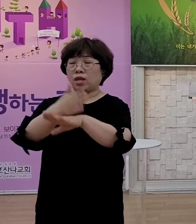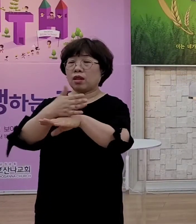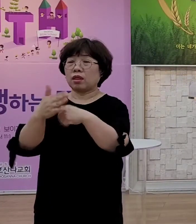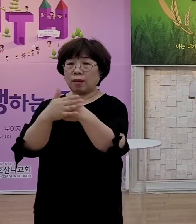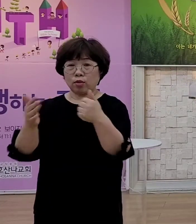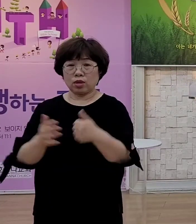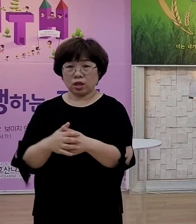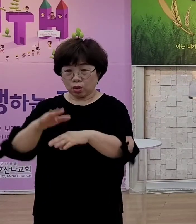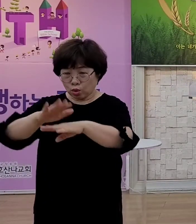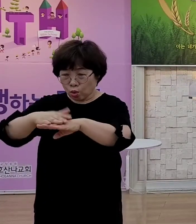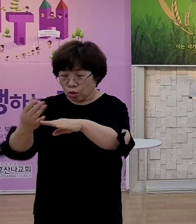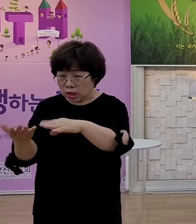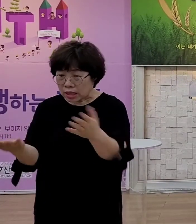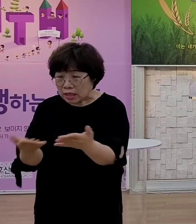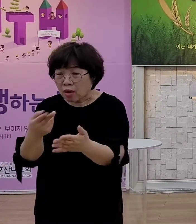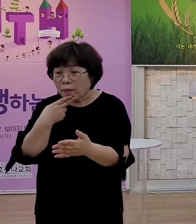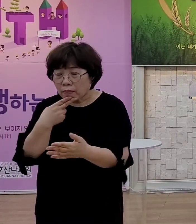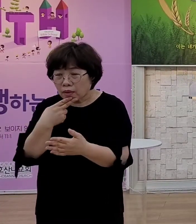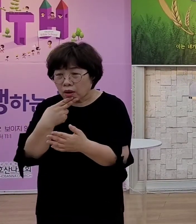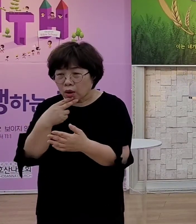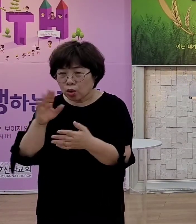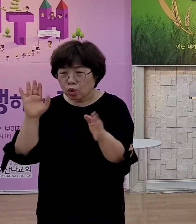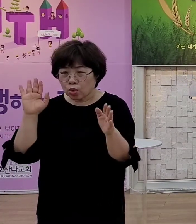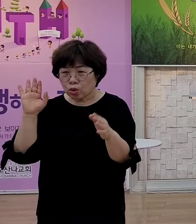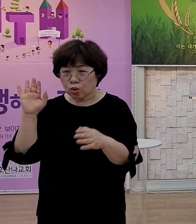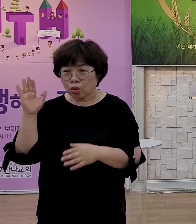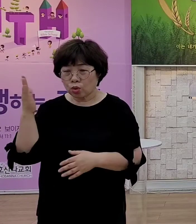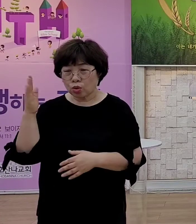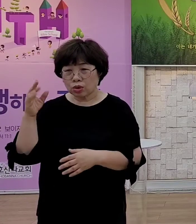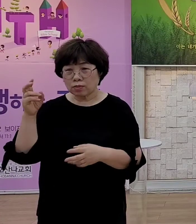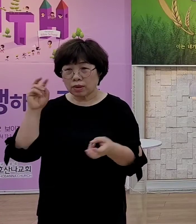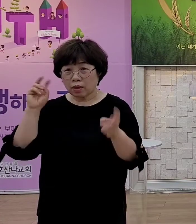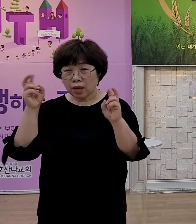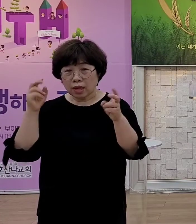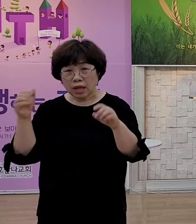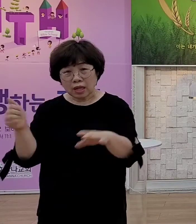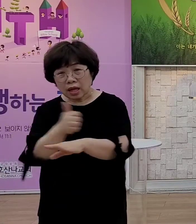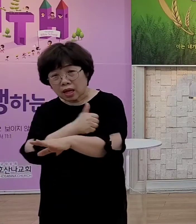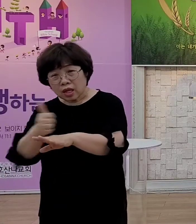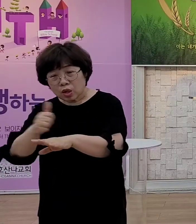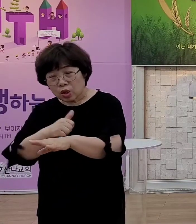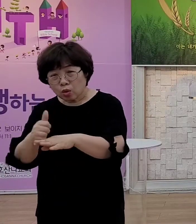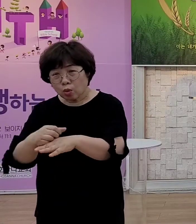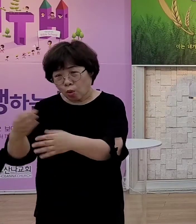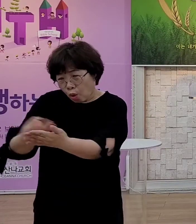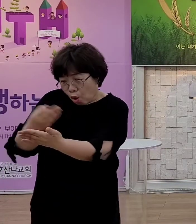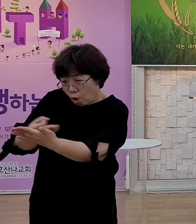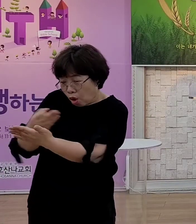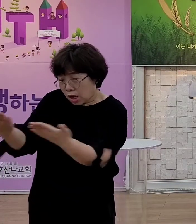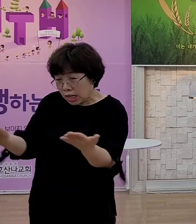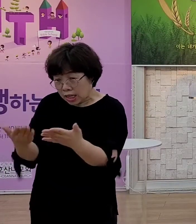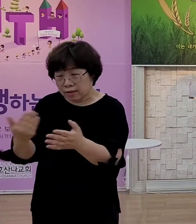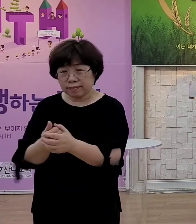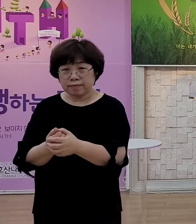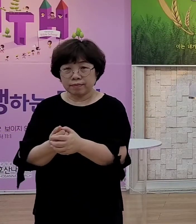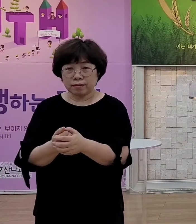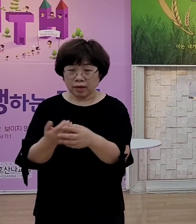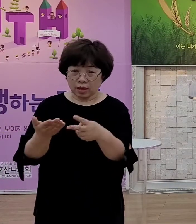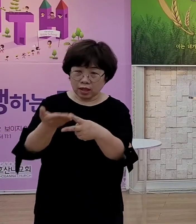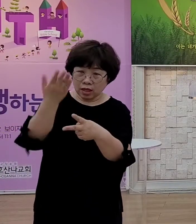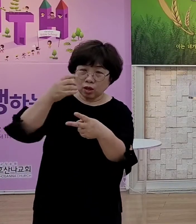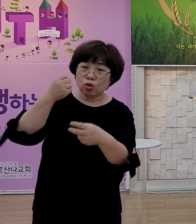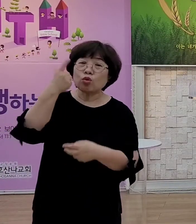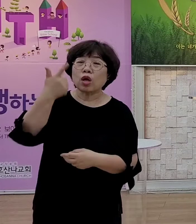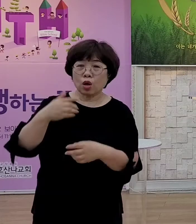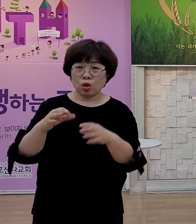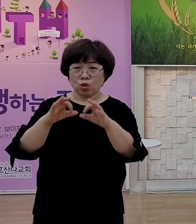오늘날 가운데 다 직장 다니시고 다 돈을 벌고 있잖아요. 지난 6개월 우리가 굶고 살지